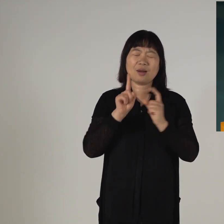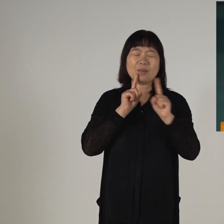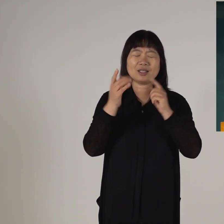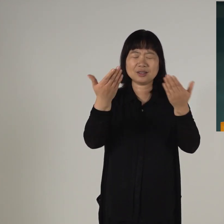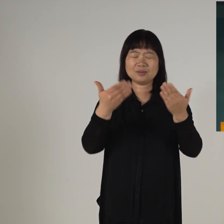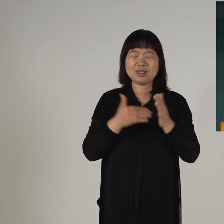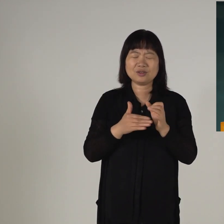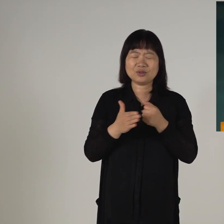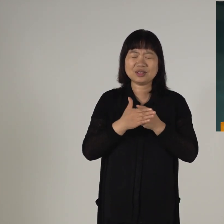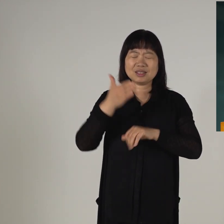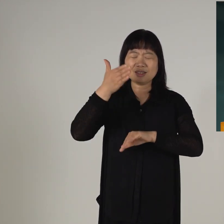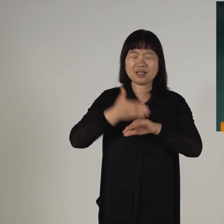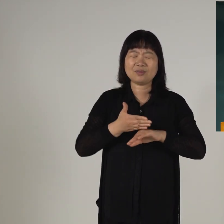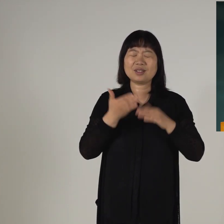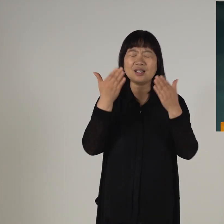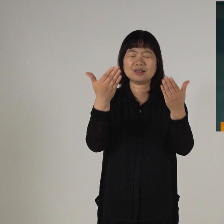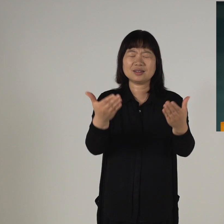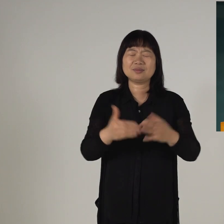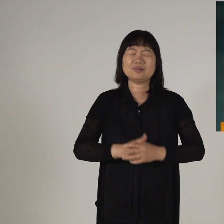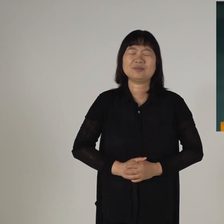말씀해 주시니 감사합니다.